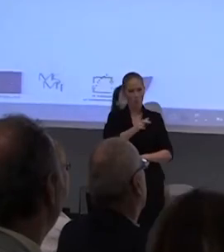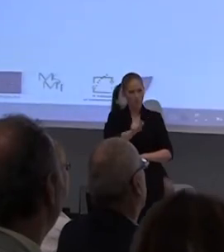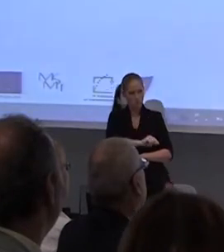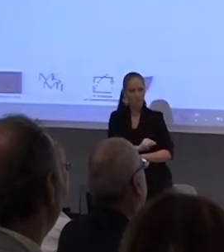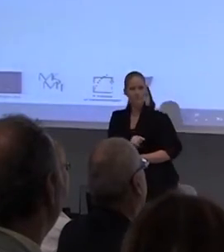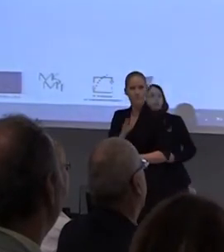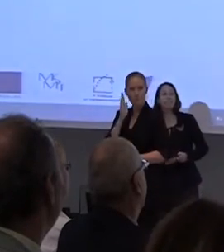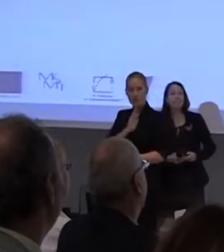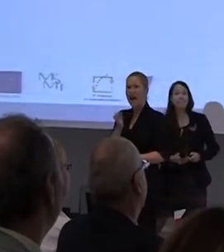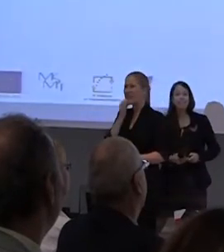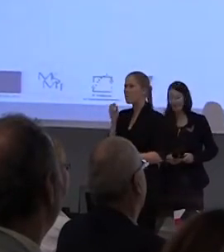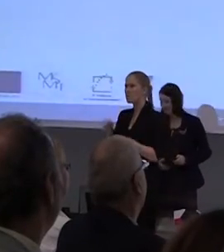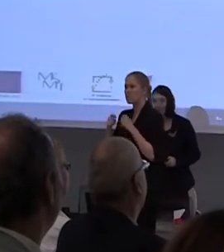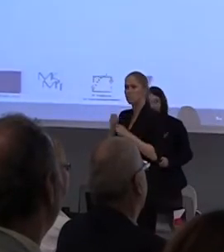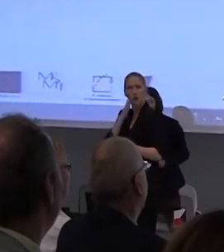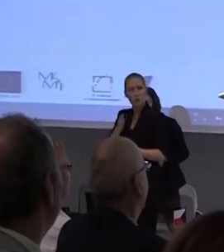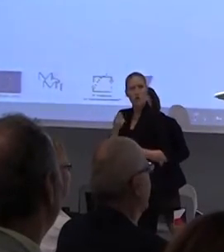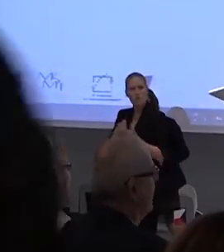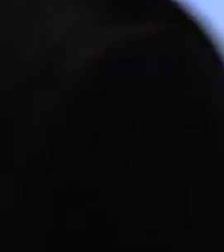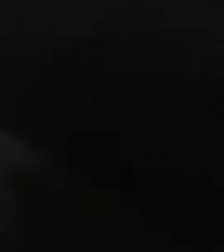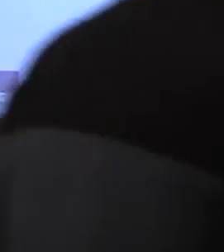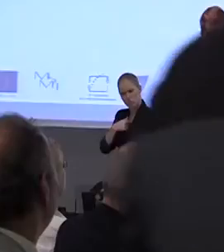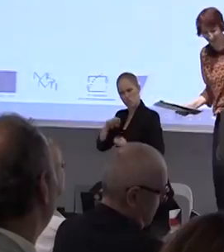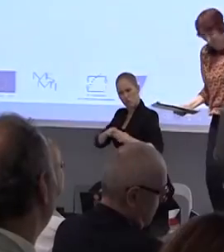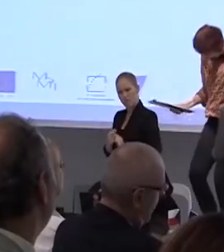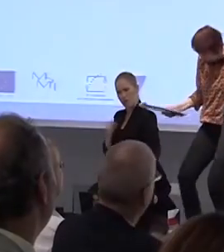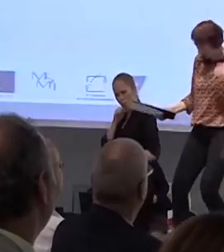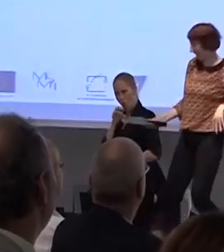si to osobně. Já to zkusím.